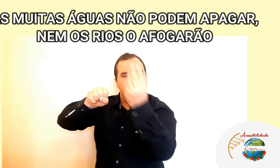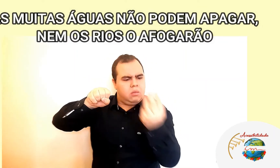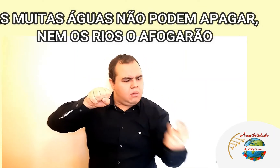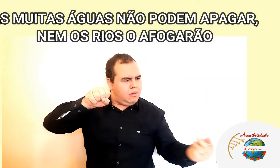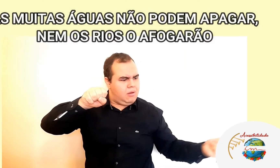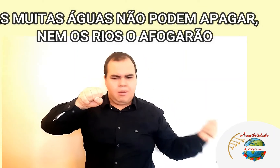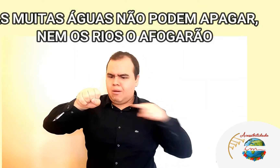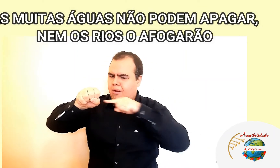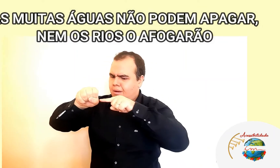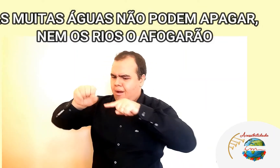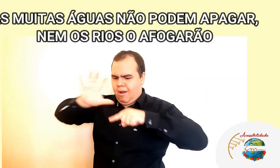apagar.